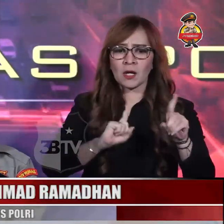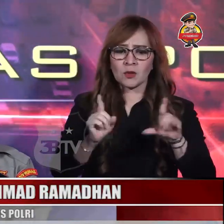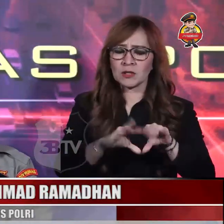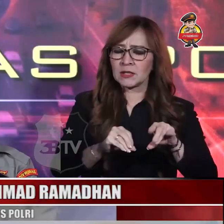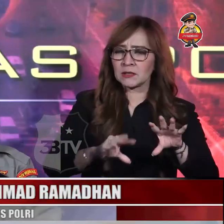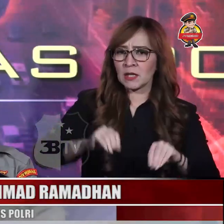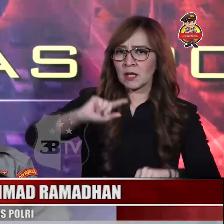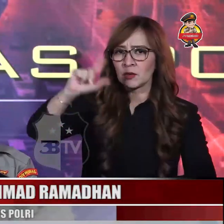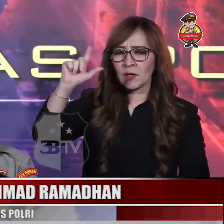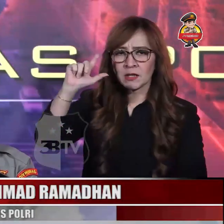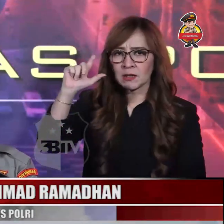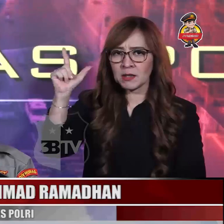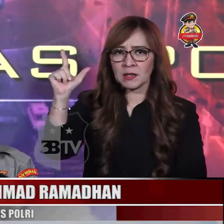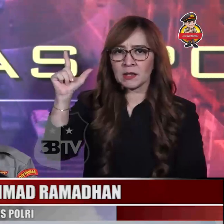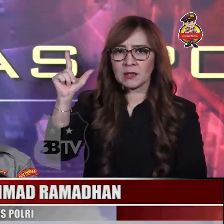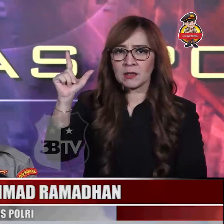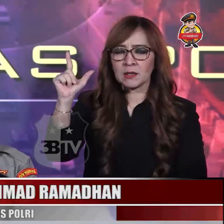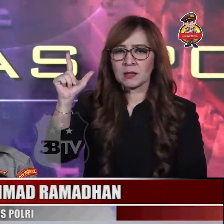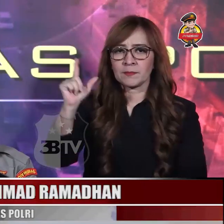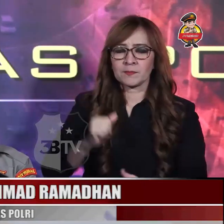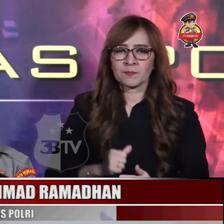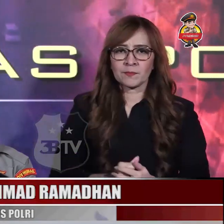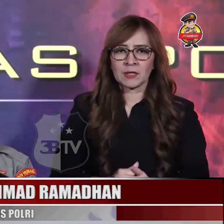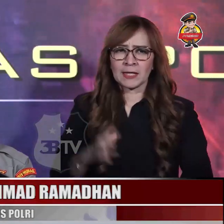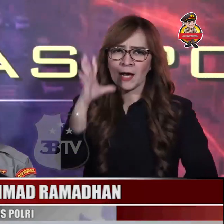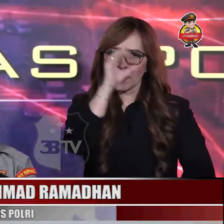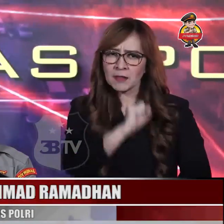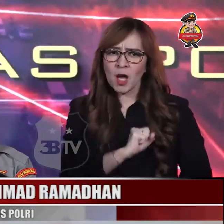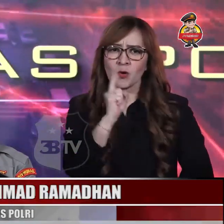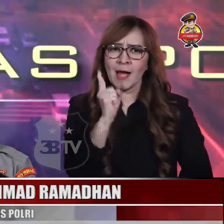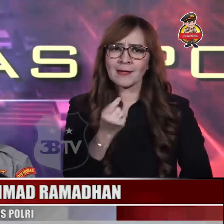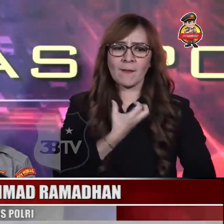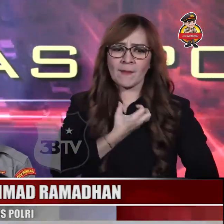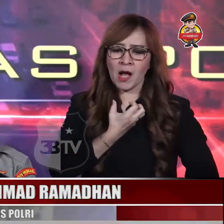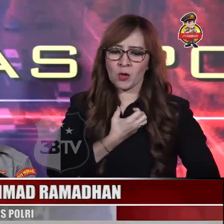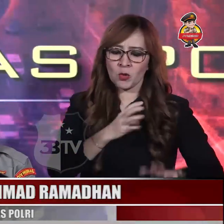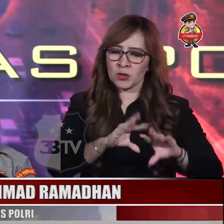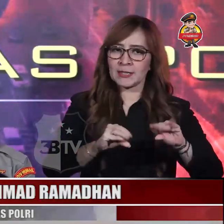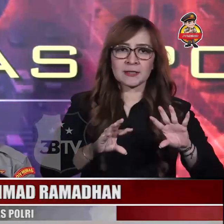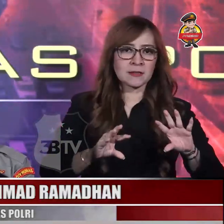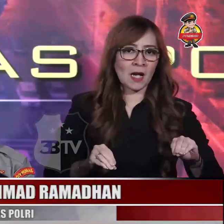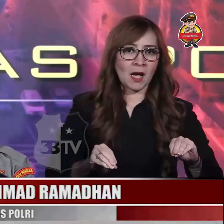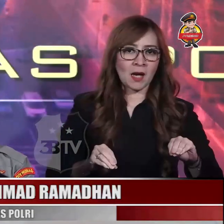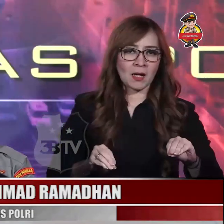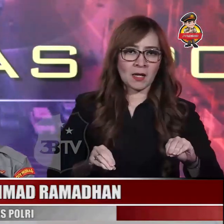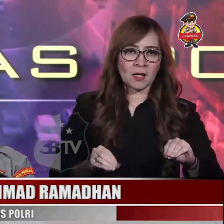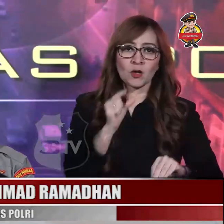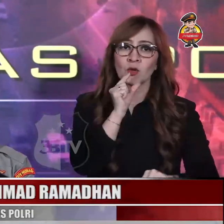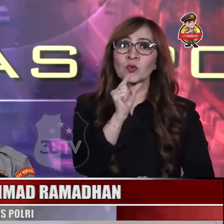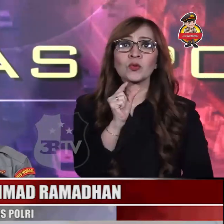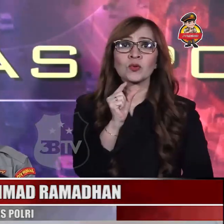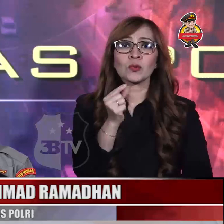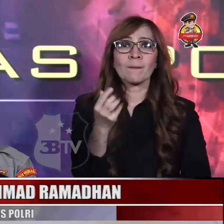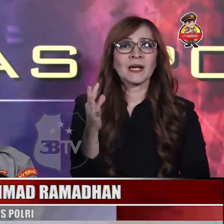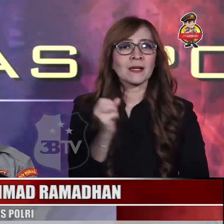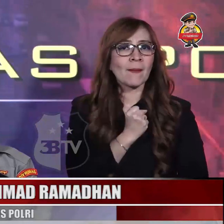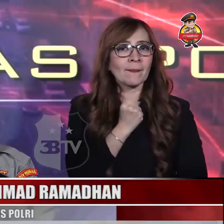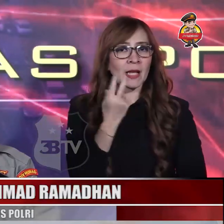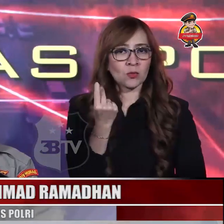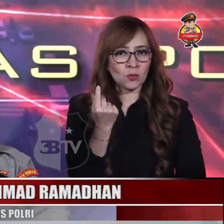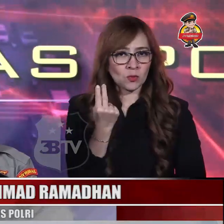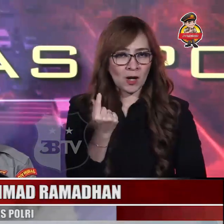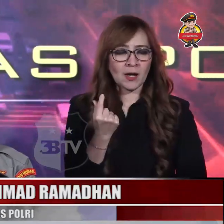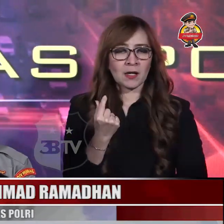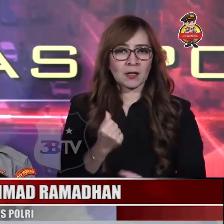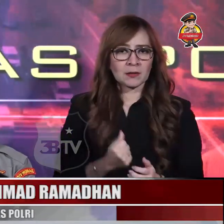negeri. Mereka yang tahu hanya bekerja mencari sesuap nasi. Mereka tidak tahu